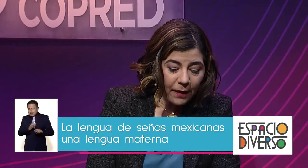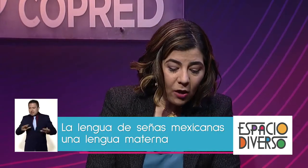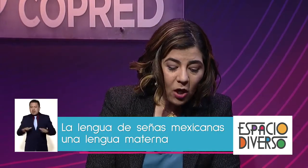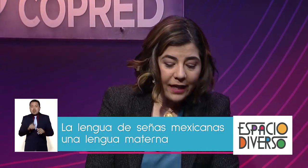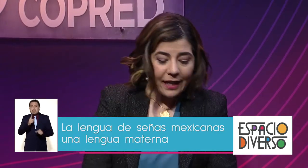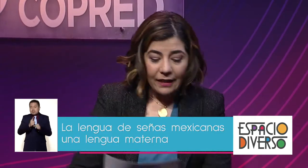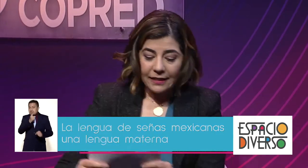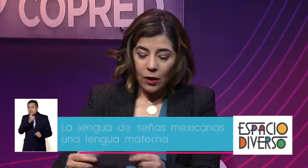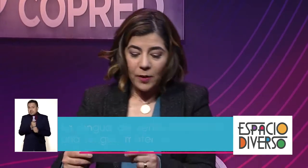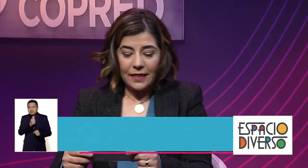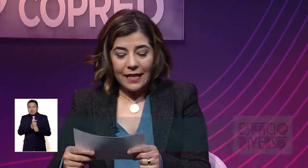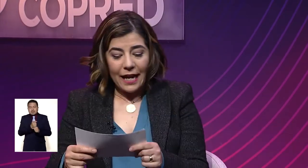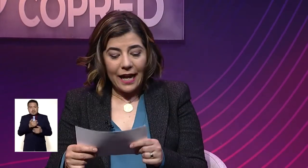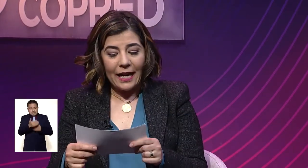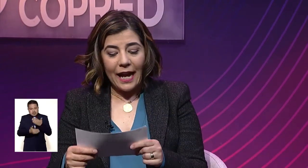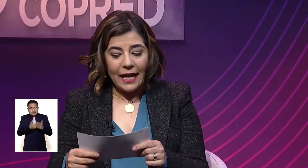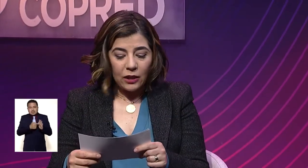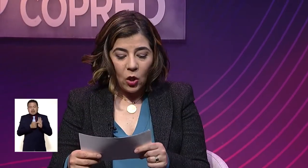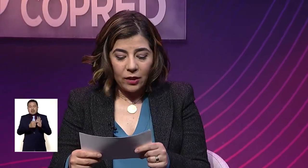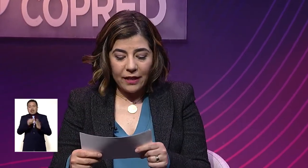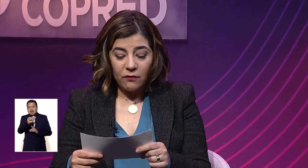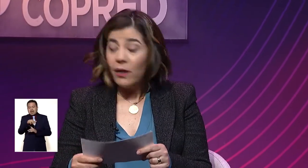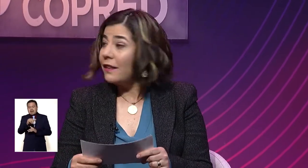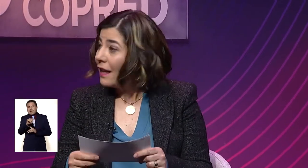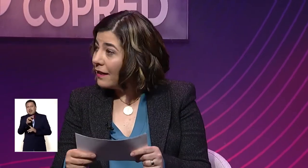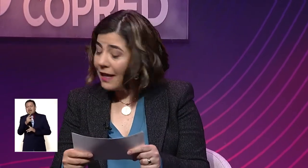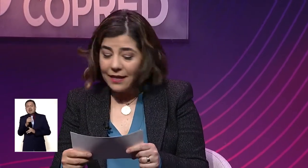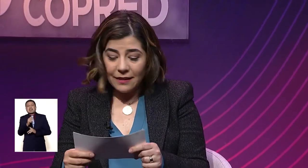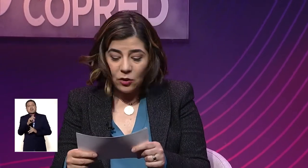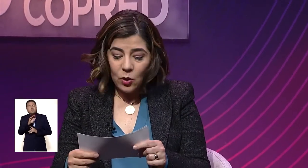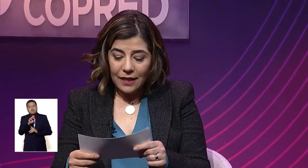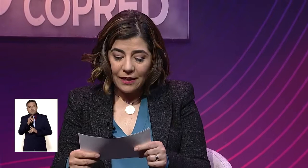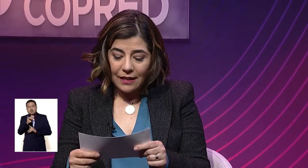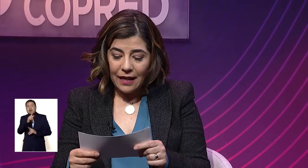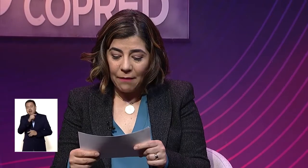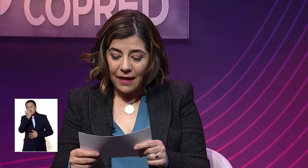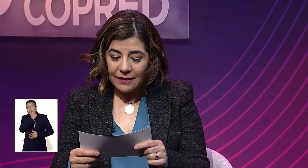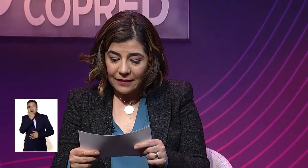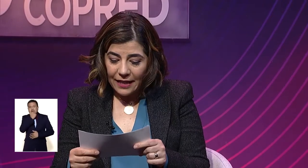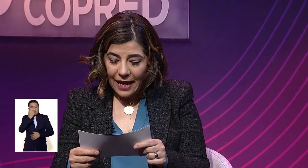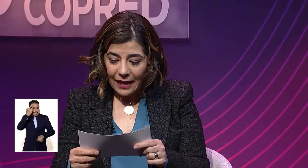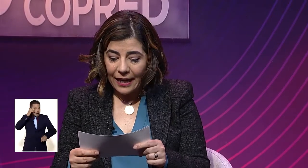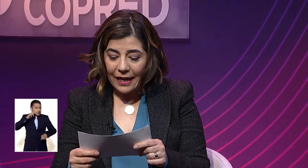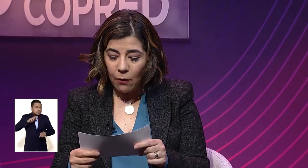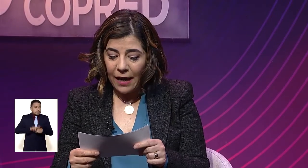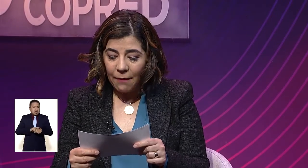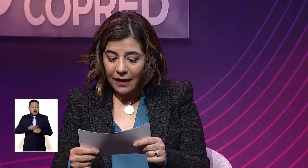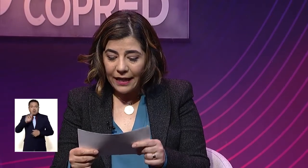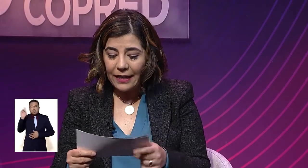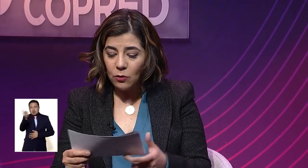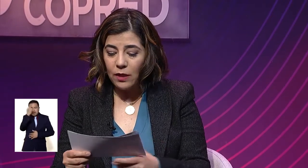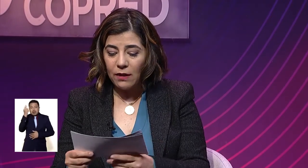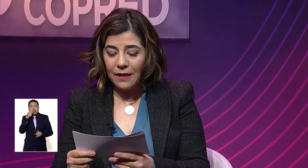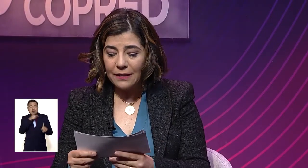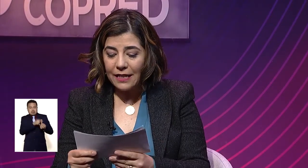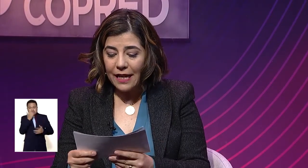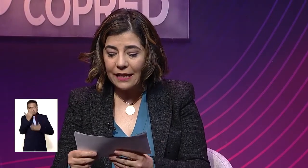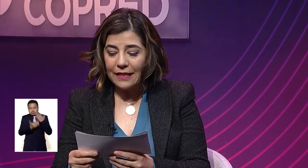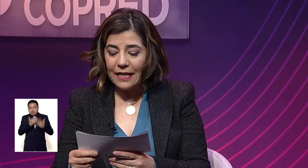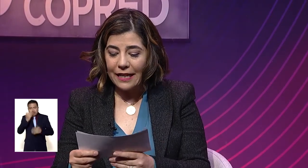Primero, les quiero presentar a Naed Cortés Fuerte, que es estudiante de la maestría en la UNAM. Él estudia una maestría en